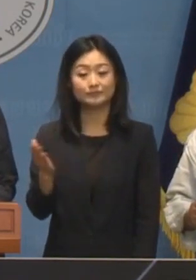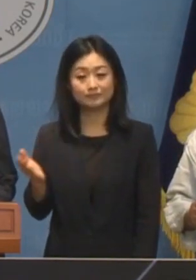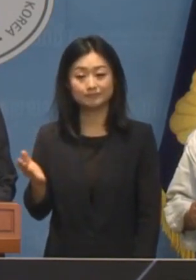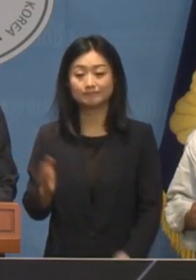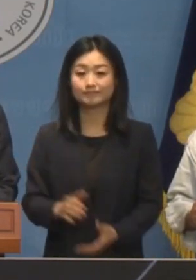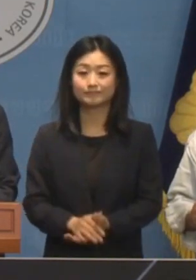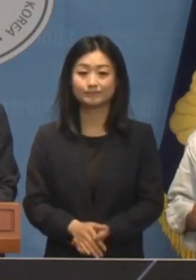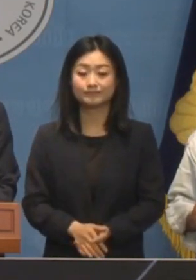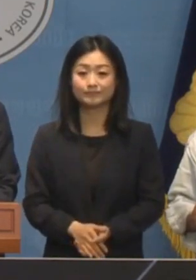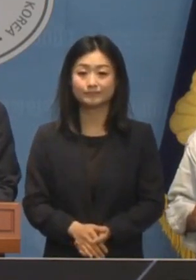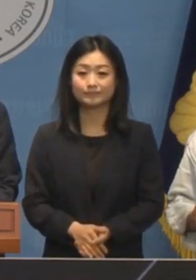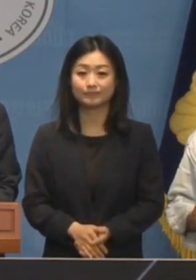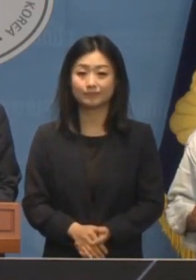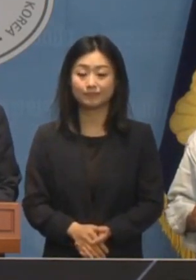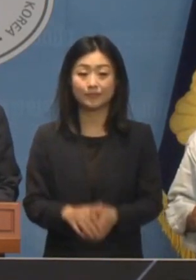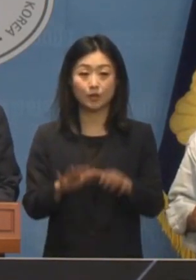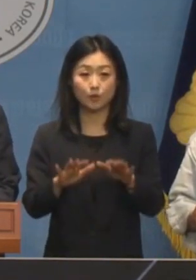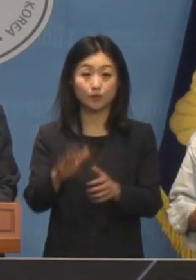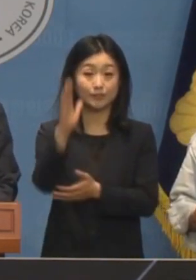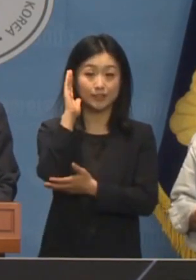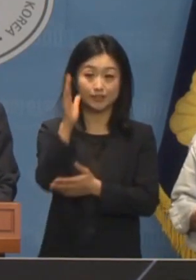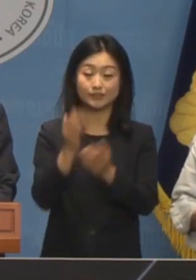저희들이 오늘 이 자리에 선 것은